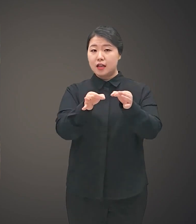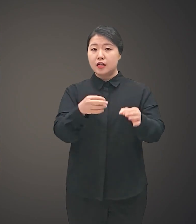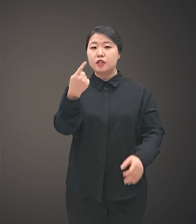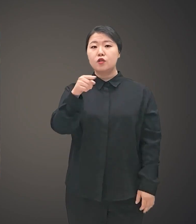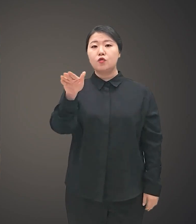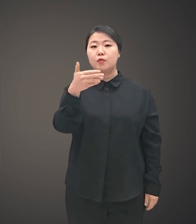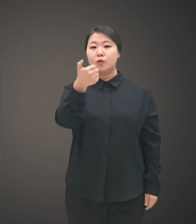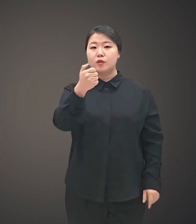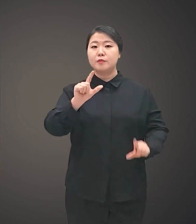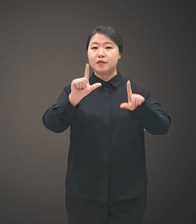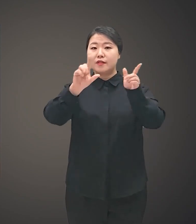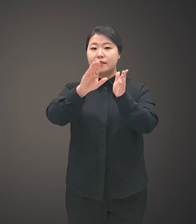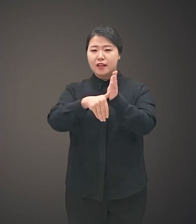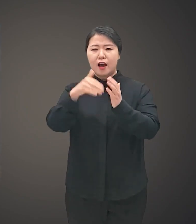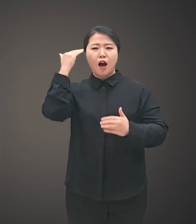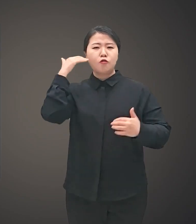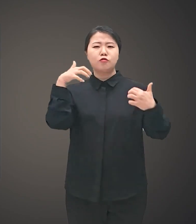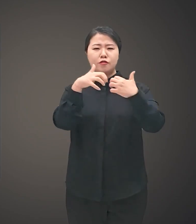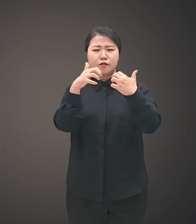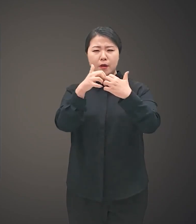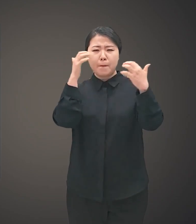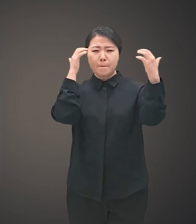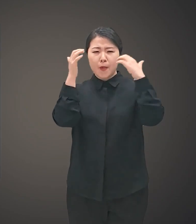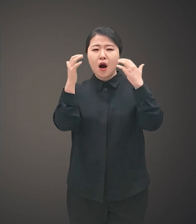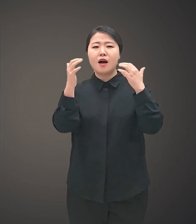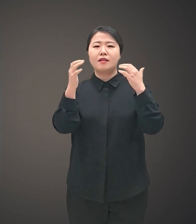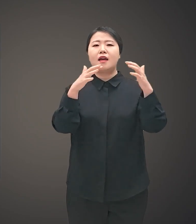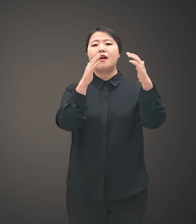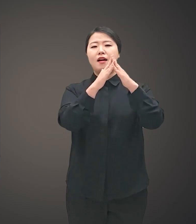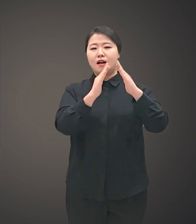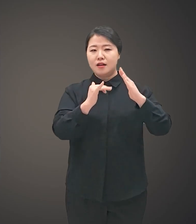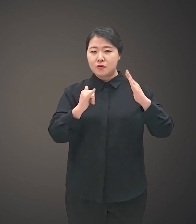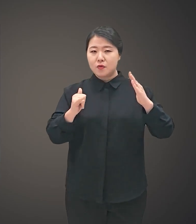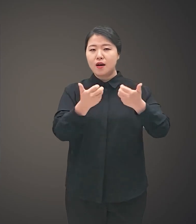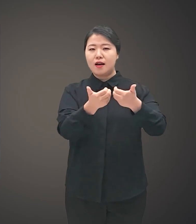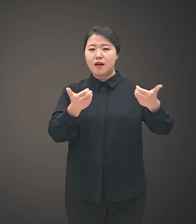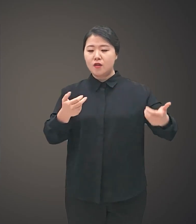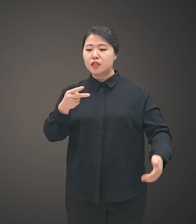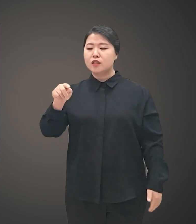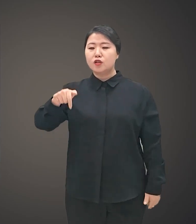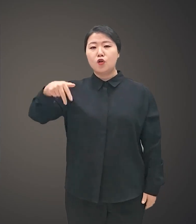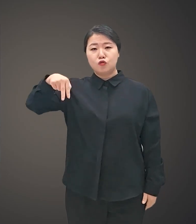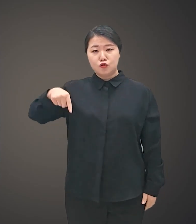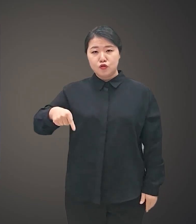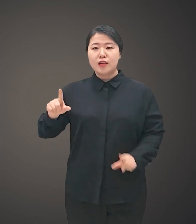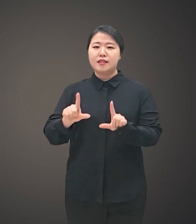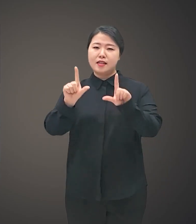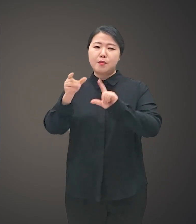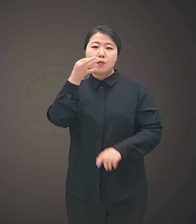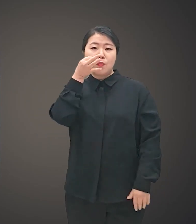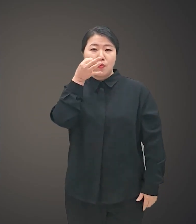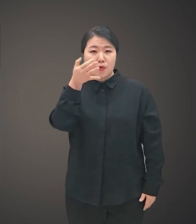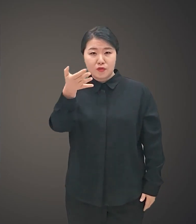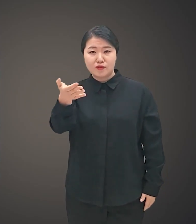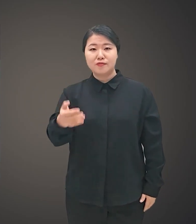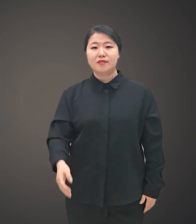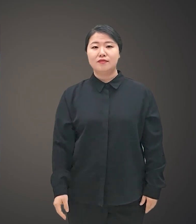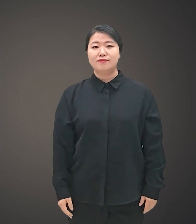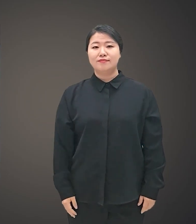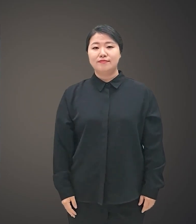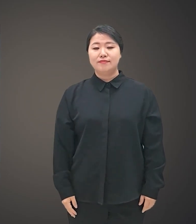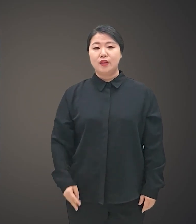국제시장은 1950년대 한국 전쟁의 혼란 속에서 가족과 헤어진 덕수의 삶을 보여주는 영화입니다.